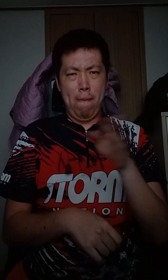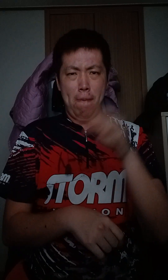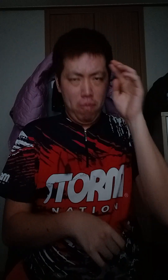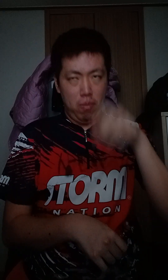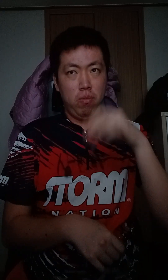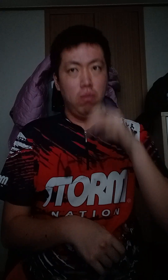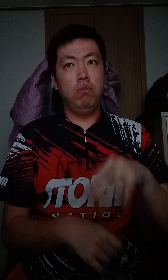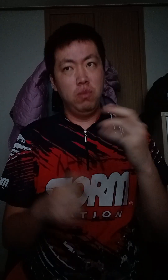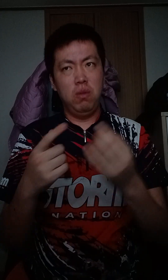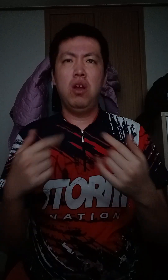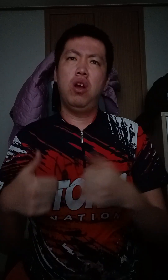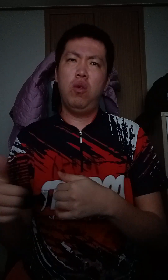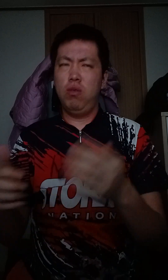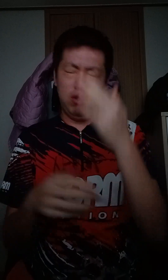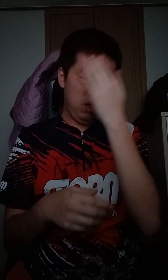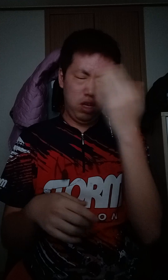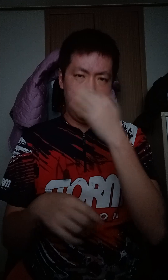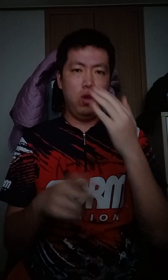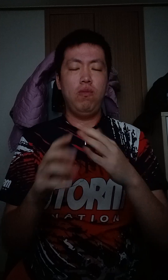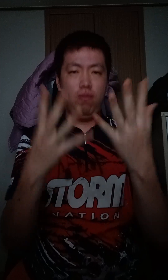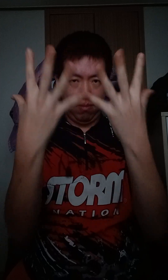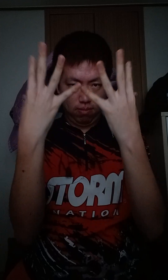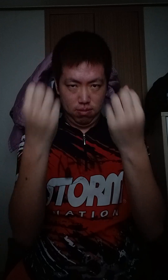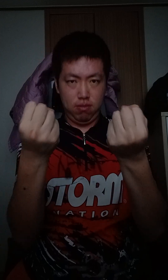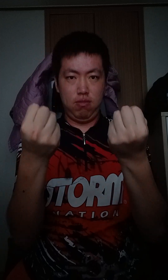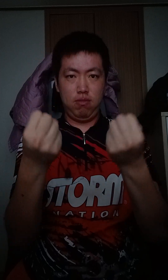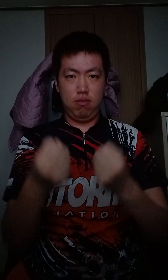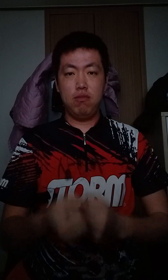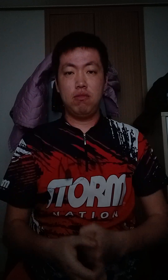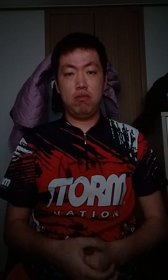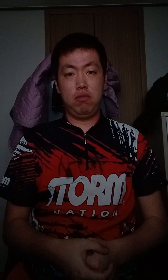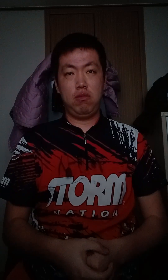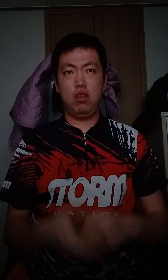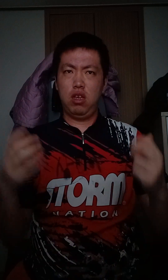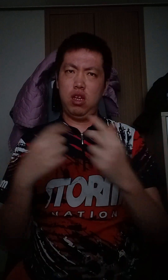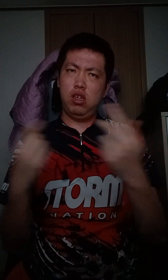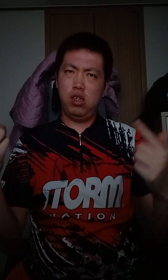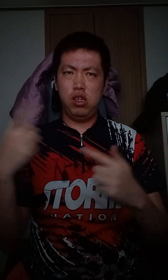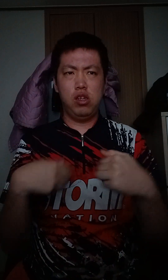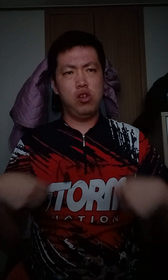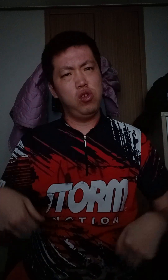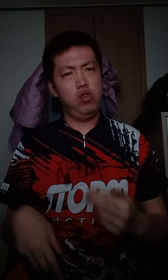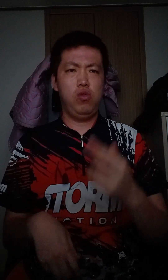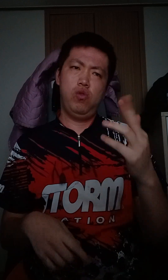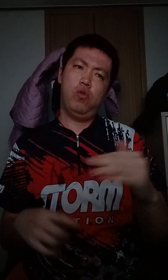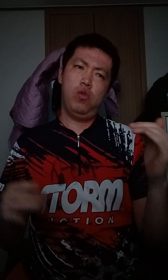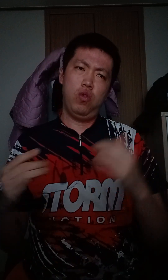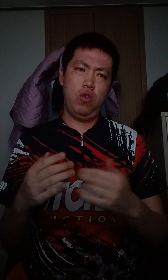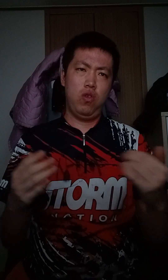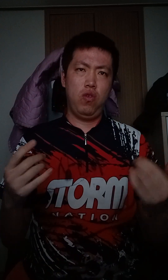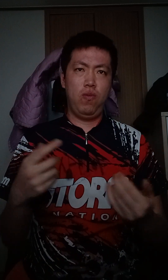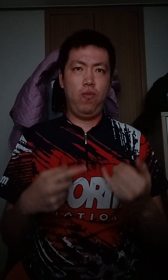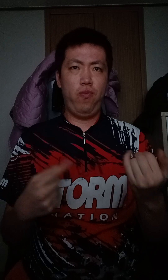위한 배려가 보이지 않는 곳도 많습니다. 장애인들은 항상 이렇게 뒷전으로 밀려나야